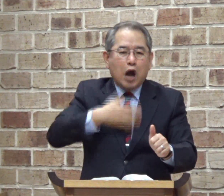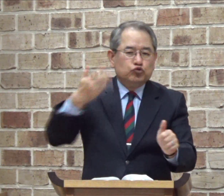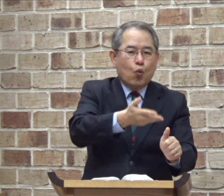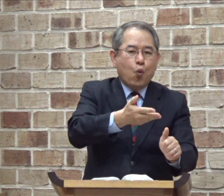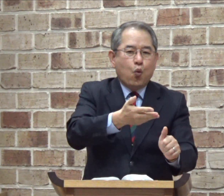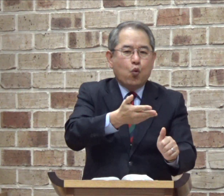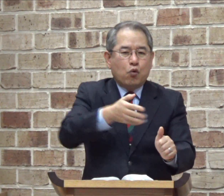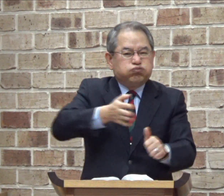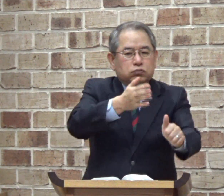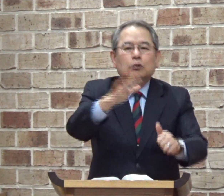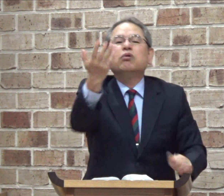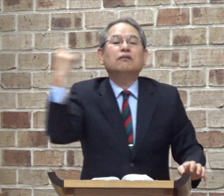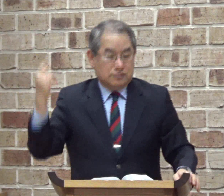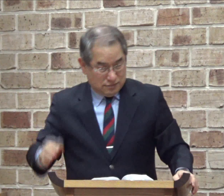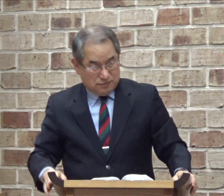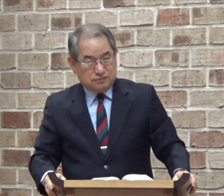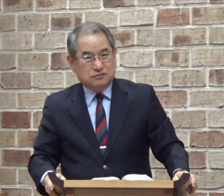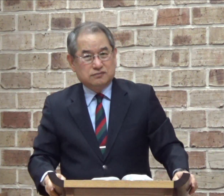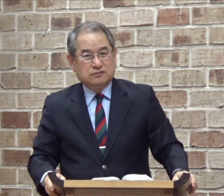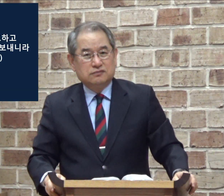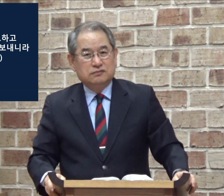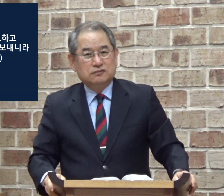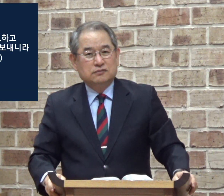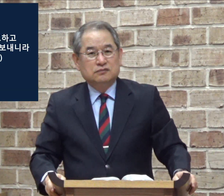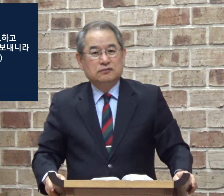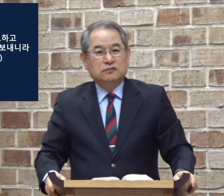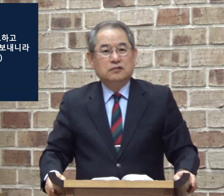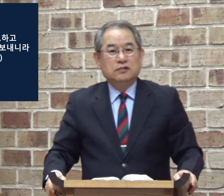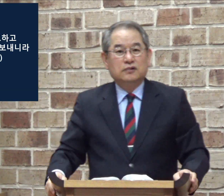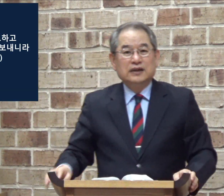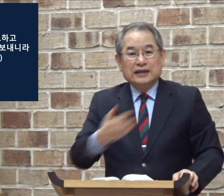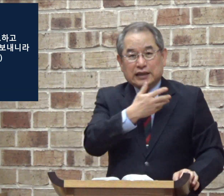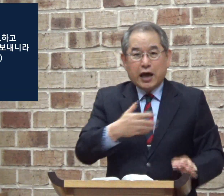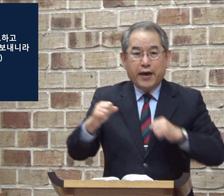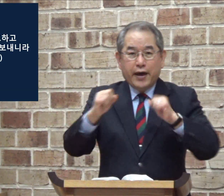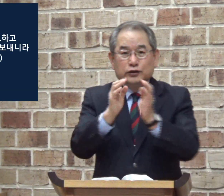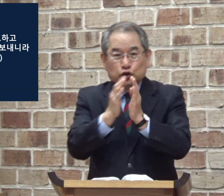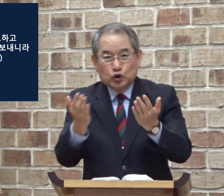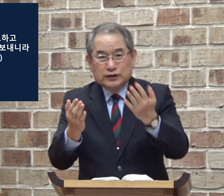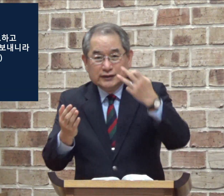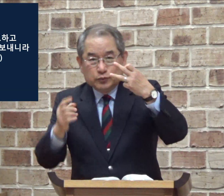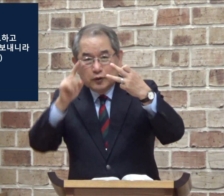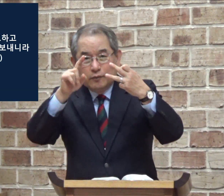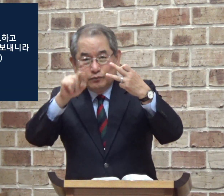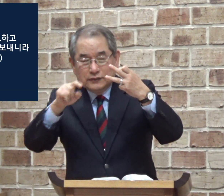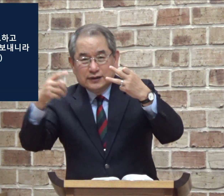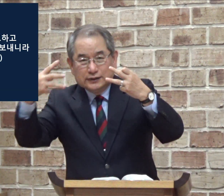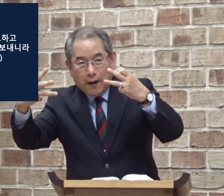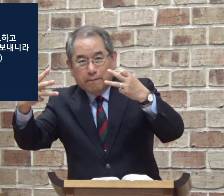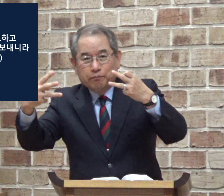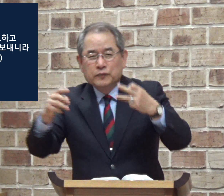사도행전 13장 3절에 이에 금식하며 기도하고 두 사람에게 안수하여